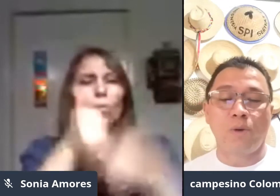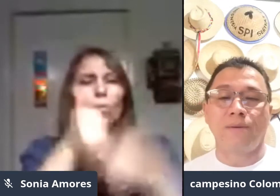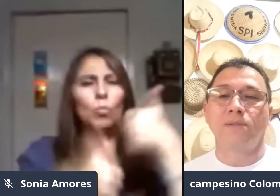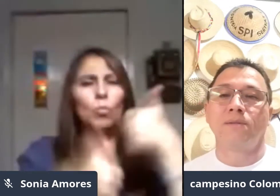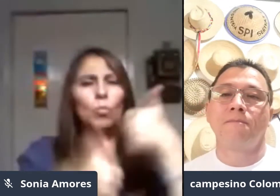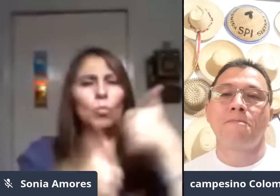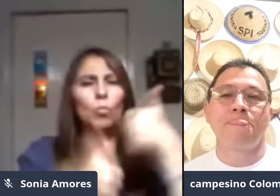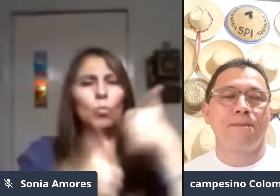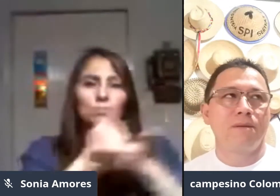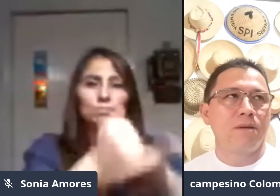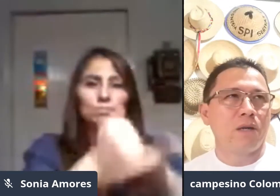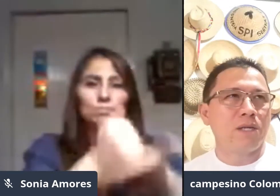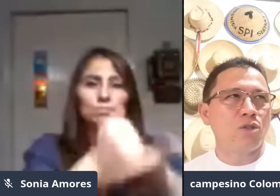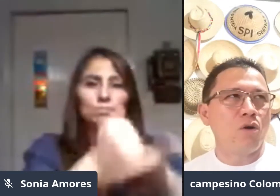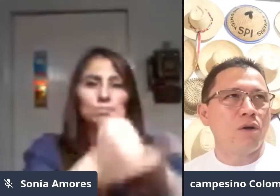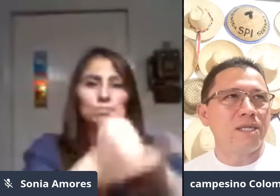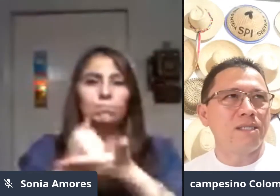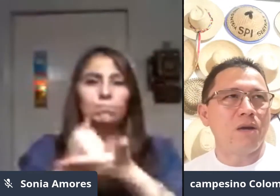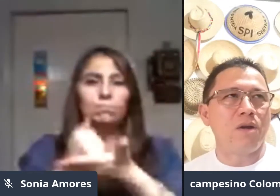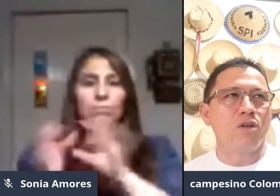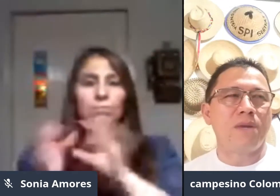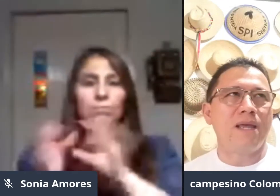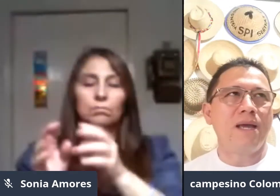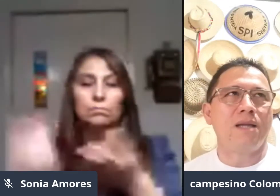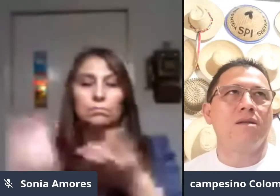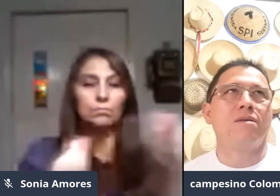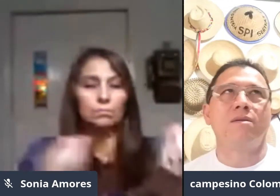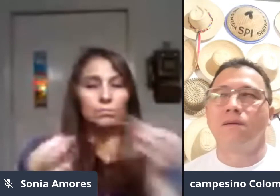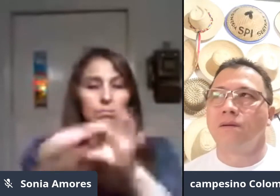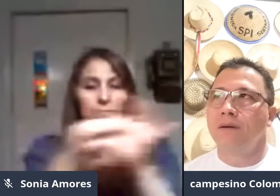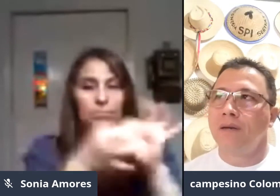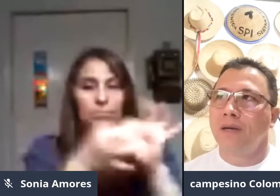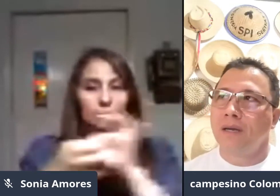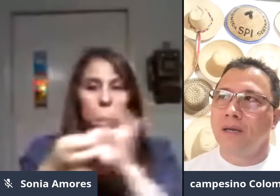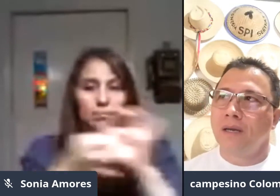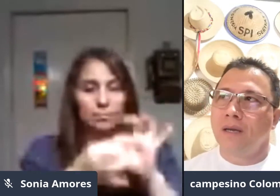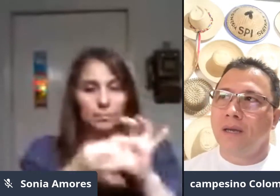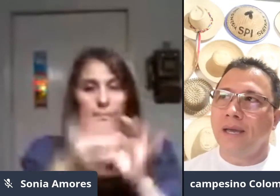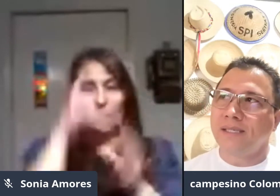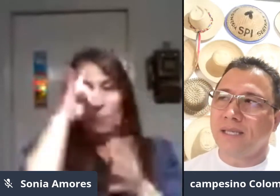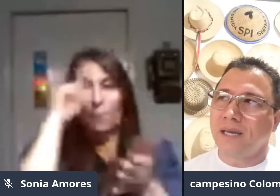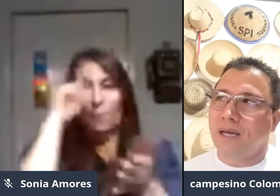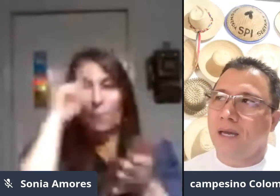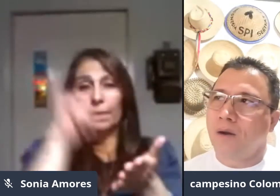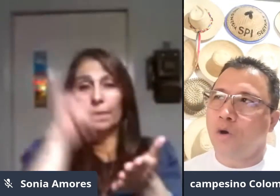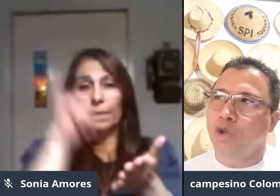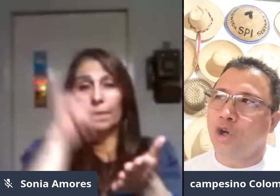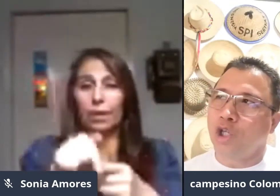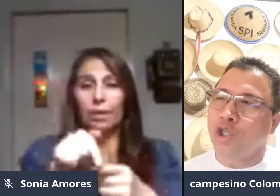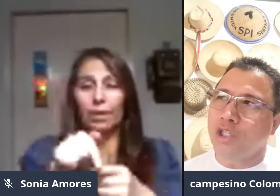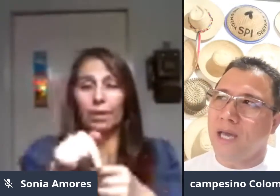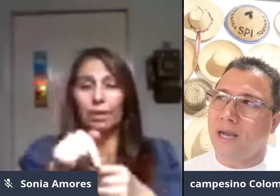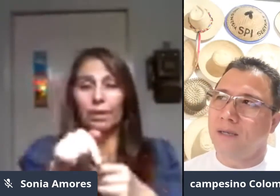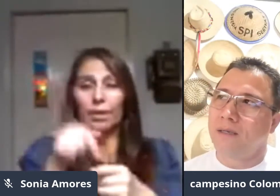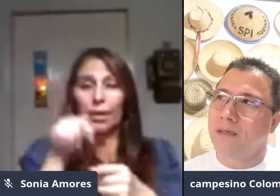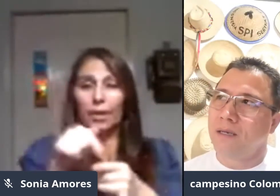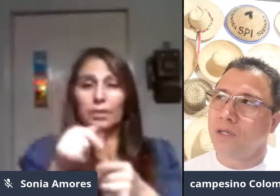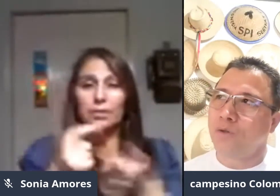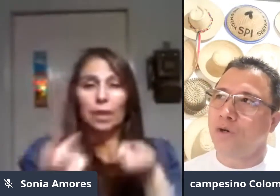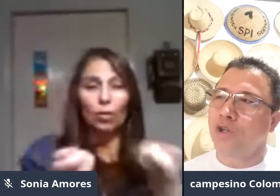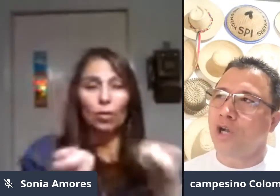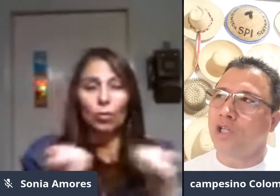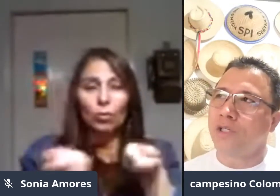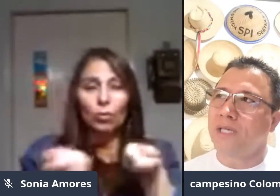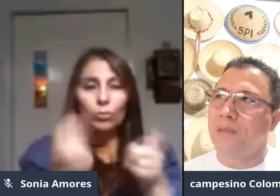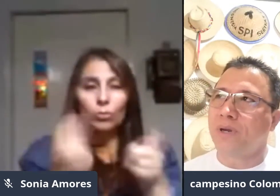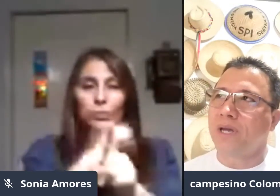entre los pueblos. Creo que son cosas que hoy nos va dejando este control social. Y